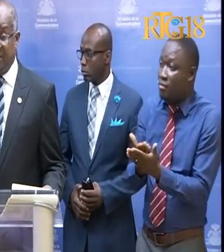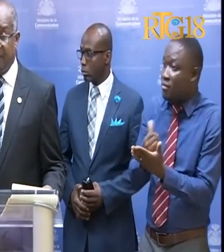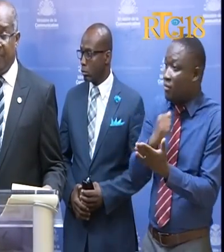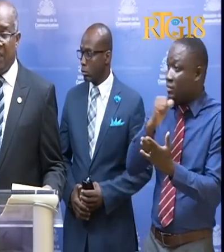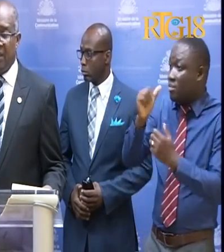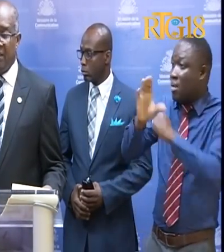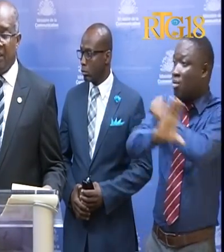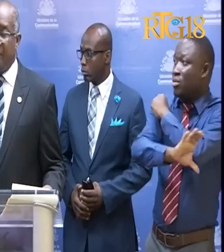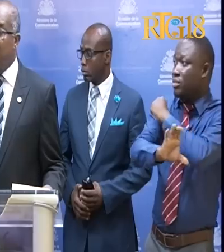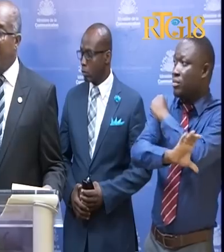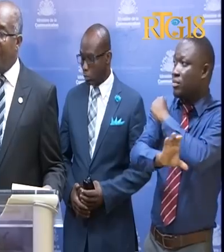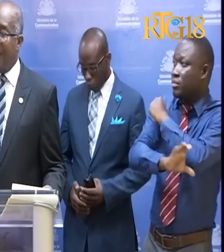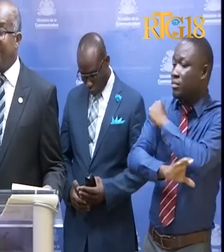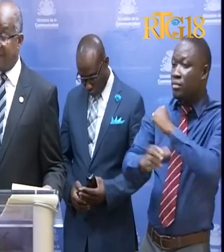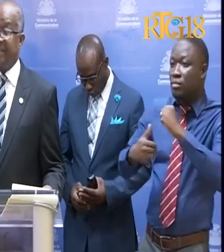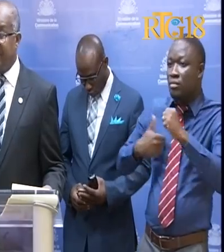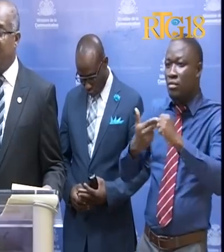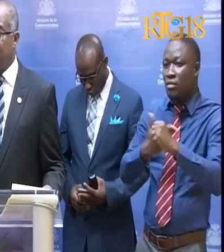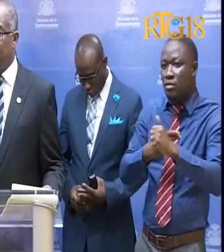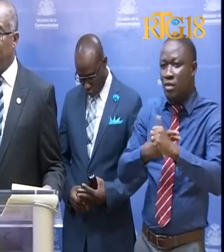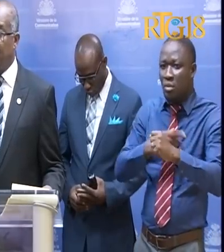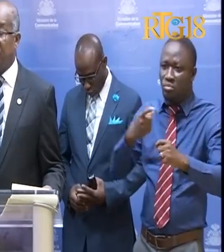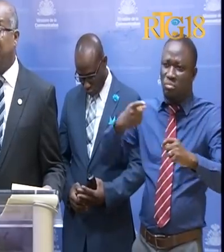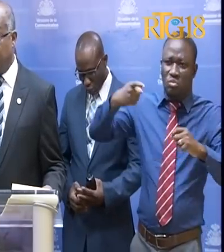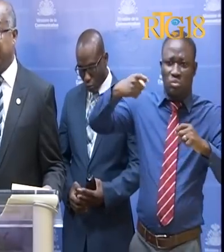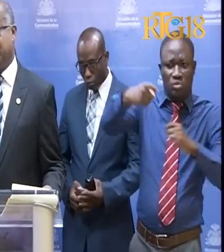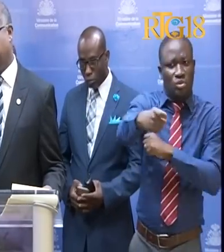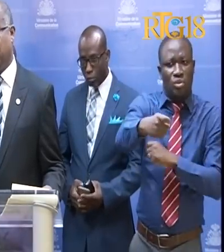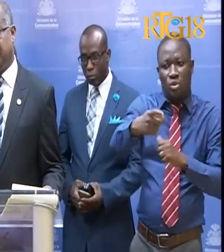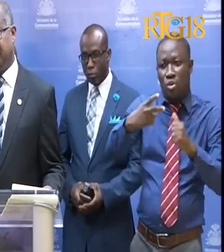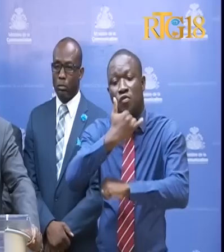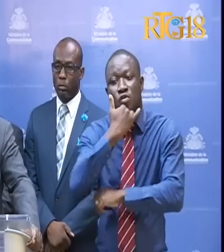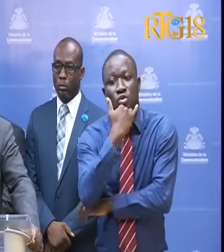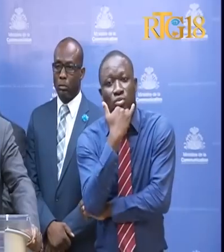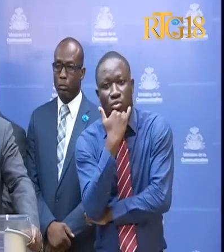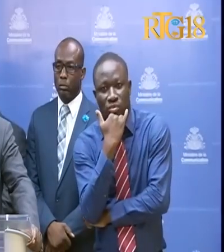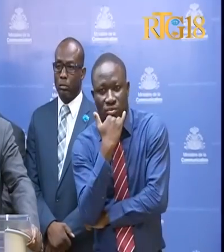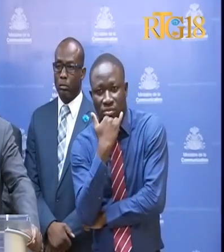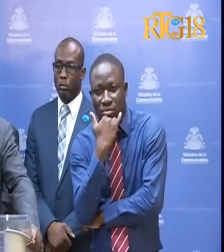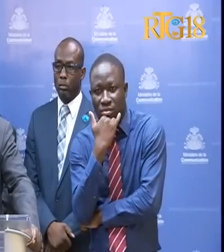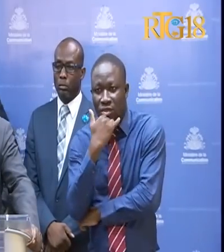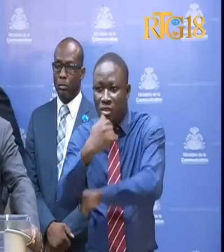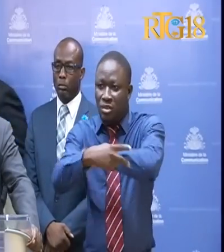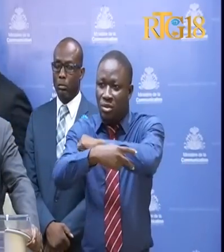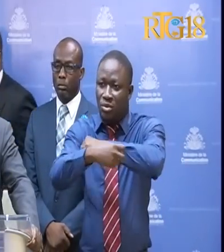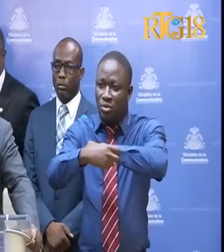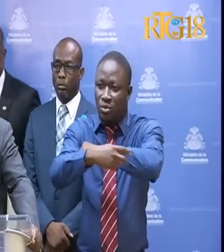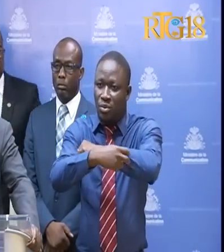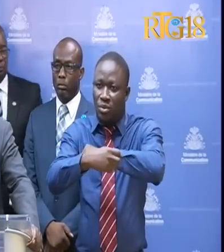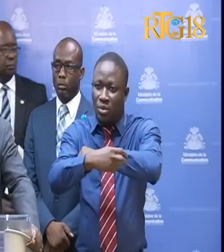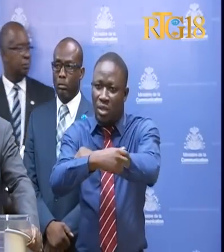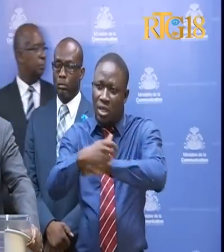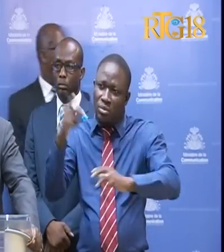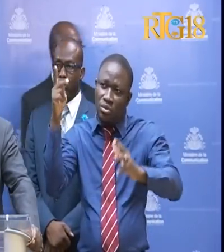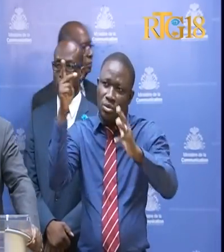puni, en ben nou tap asasine ti monsye yon deusyem fwa. Kontribane se yon poison,